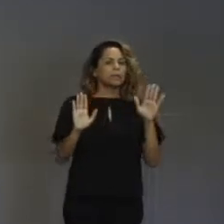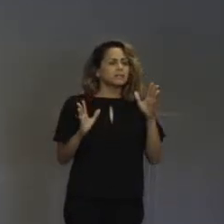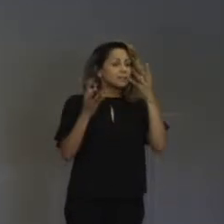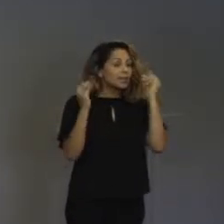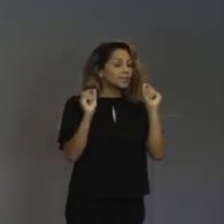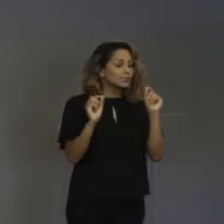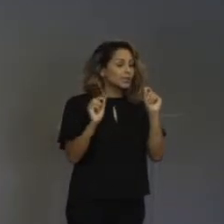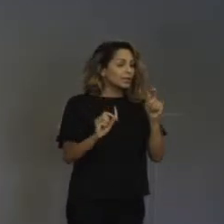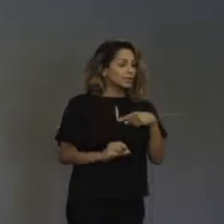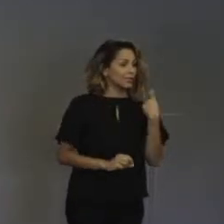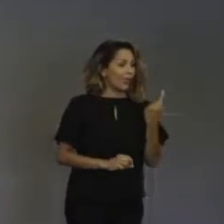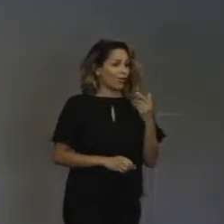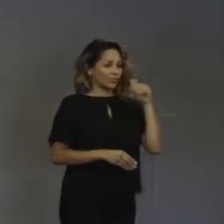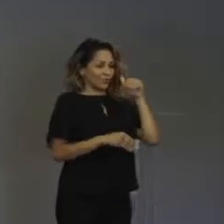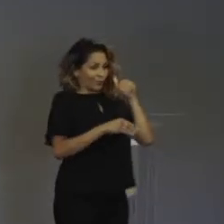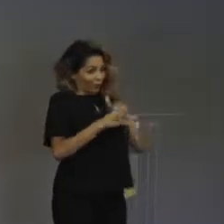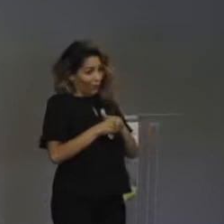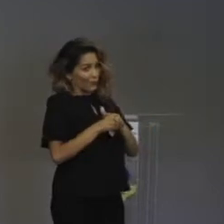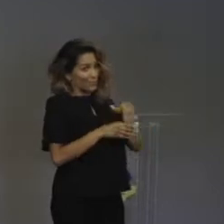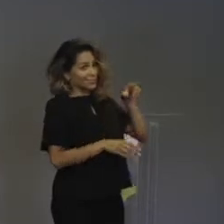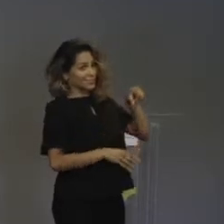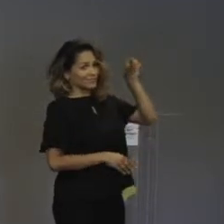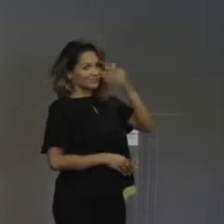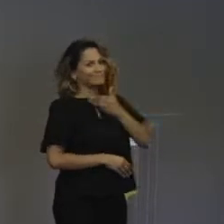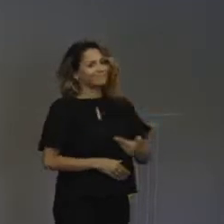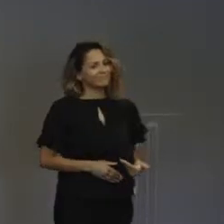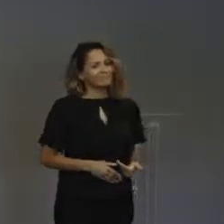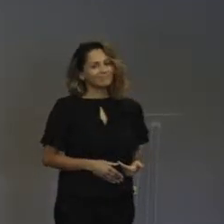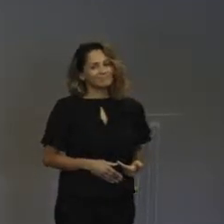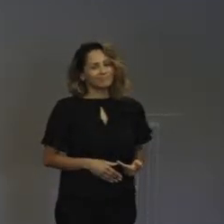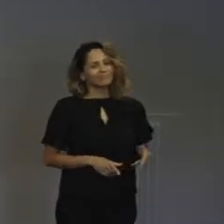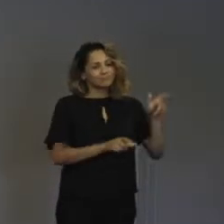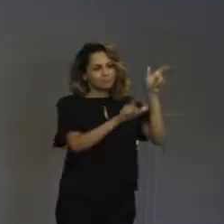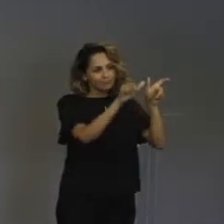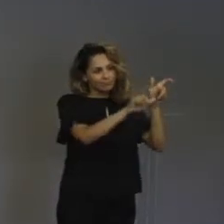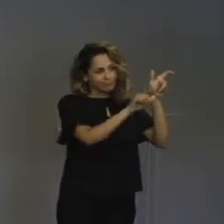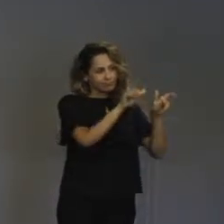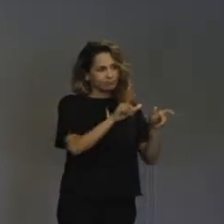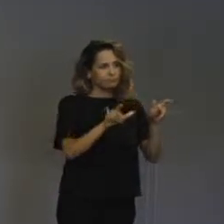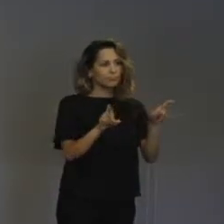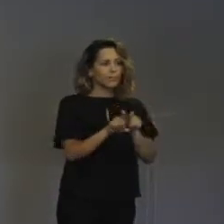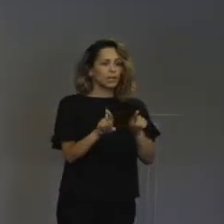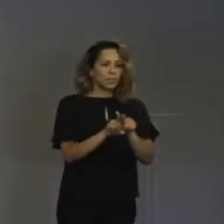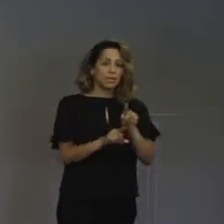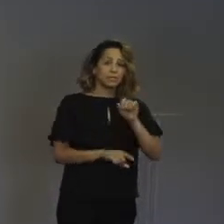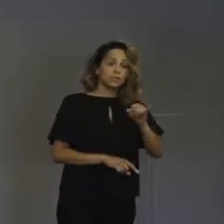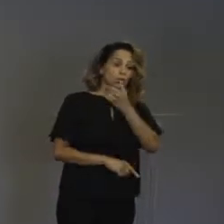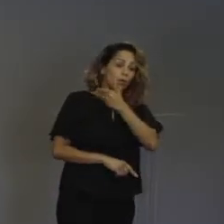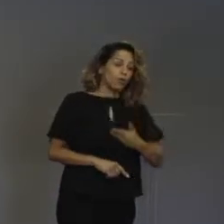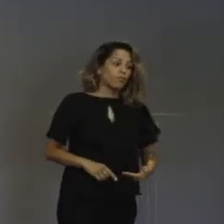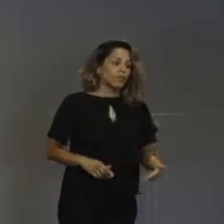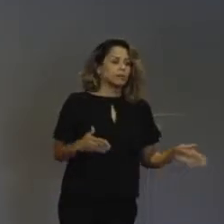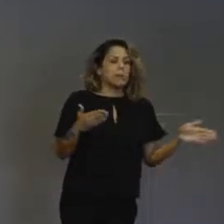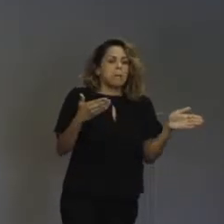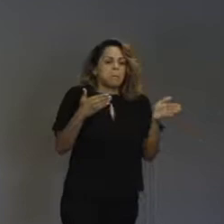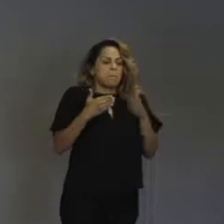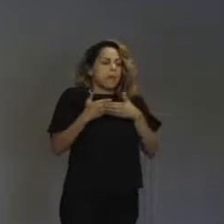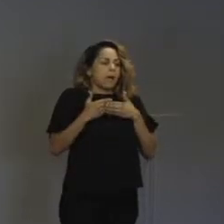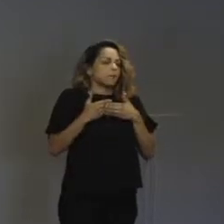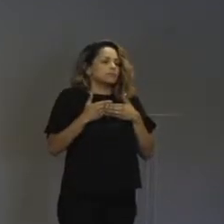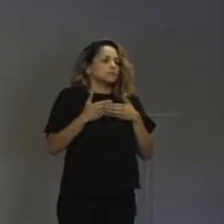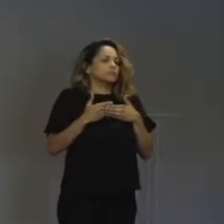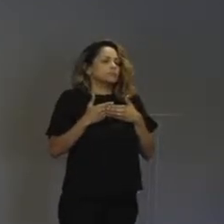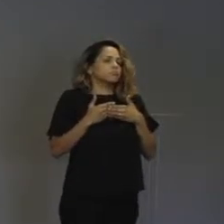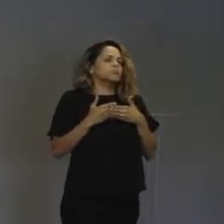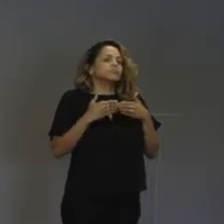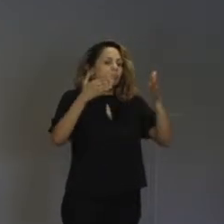ali fomos nós, né? Então, e aí o governo também se fechar e achar que o setor público está visando lucro, que não